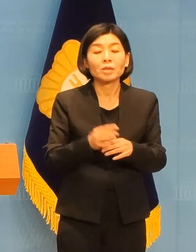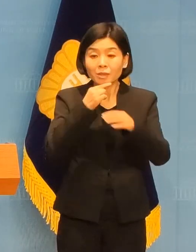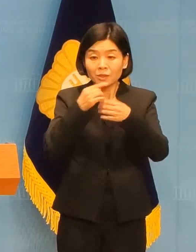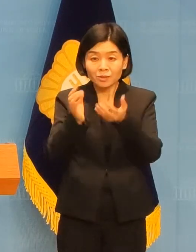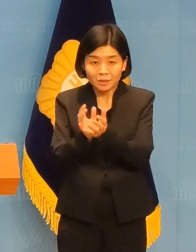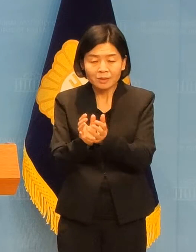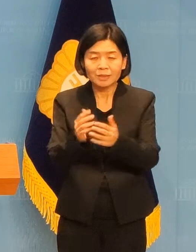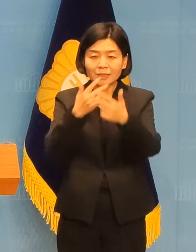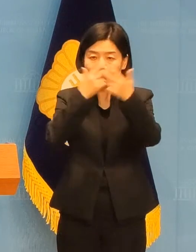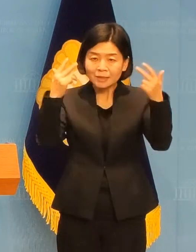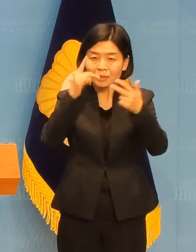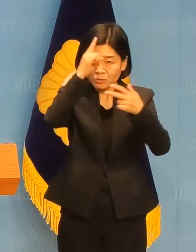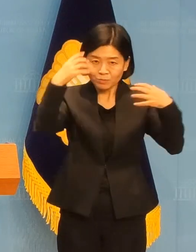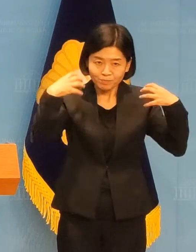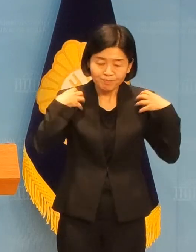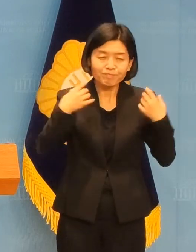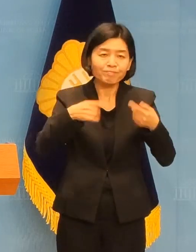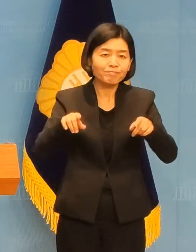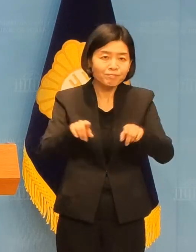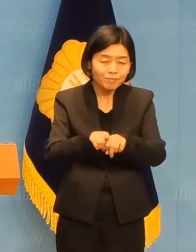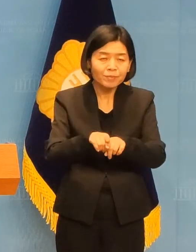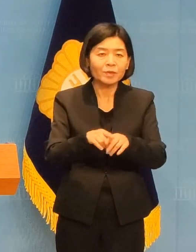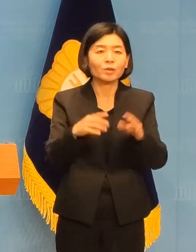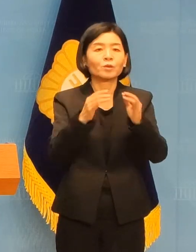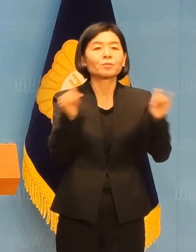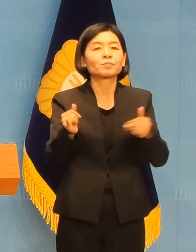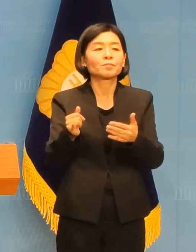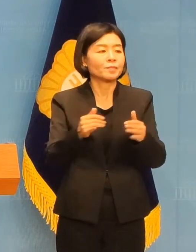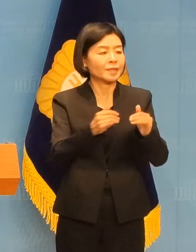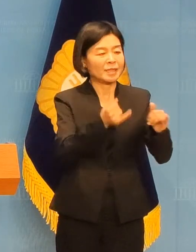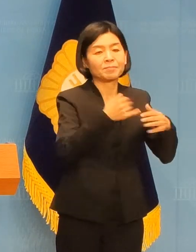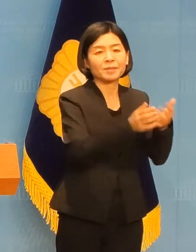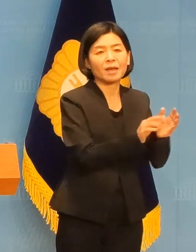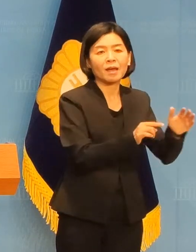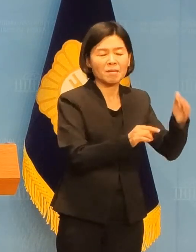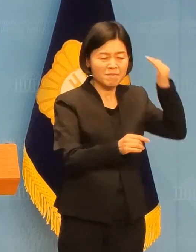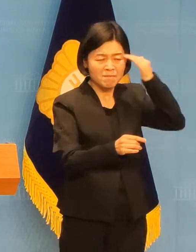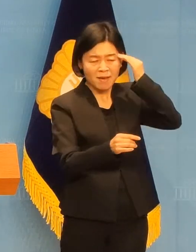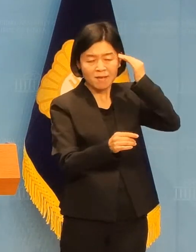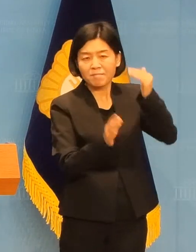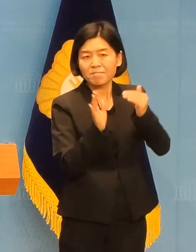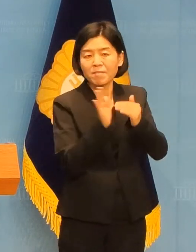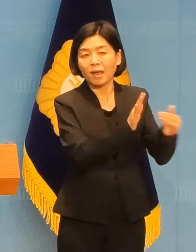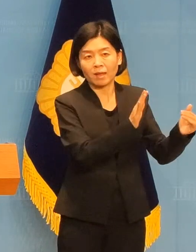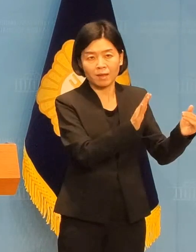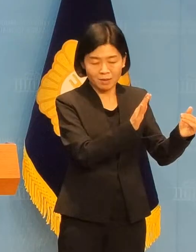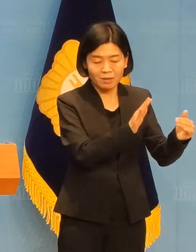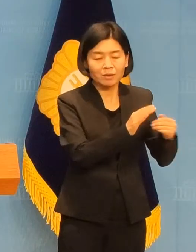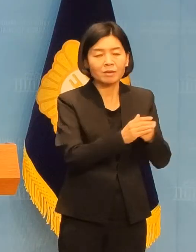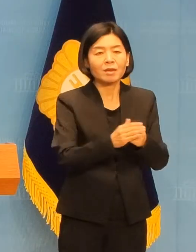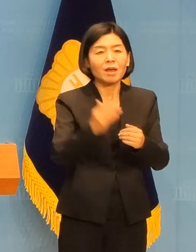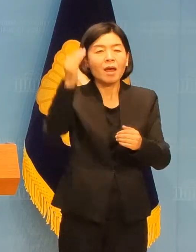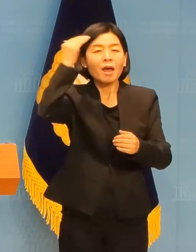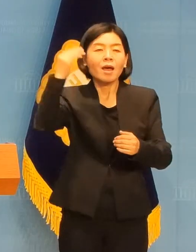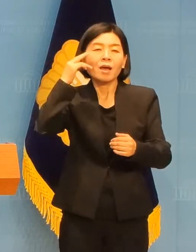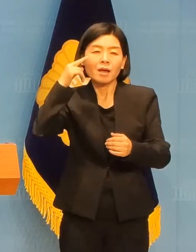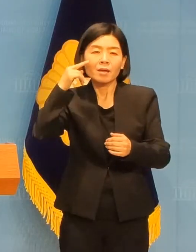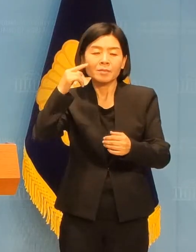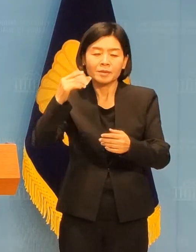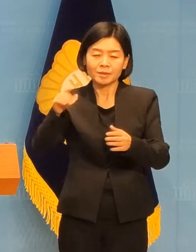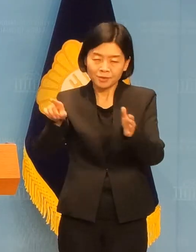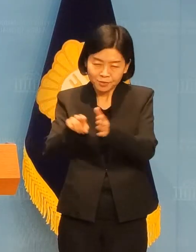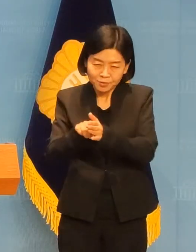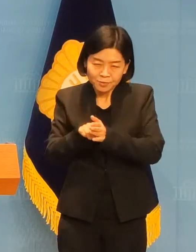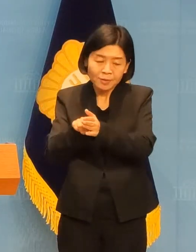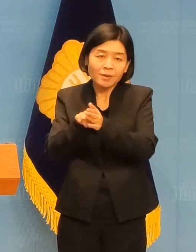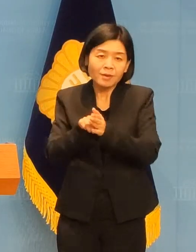더불어민주당은 이재명 정부와 함께 국민의힘의 방해에도 굴하지 않고 한미 간 신뢰와